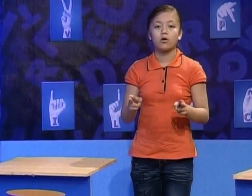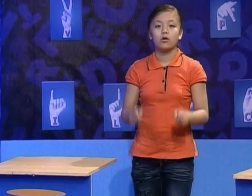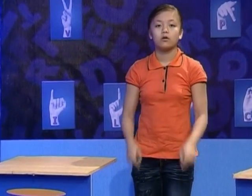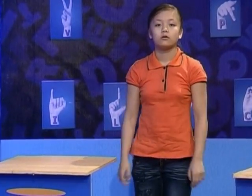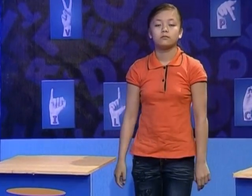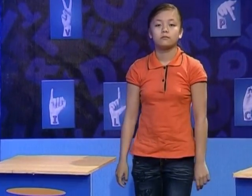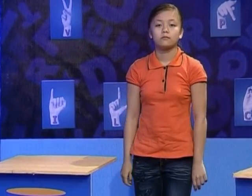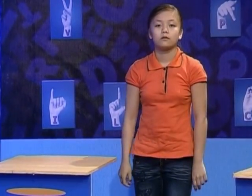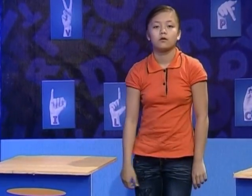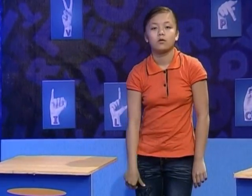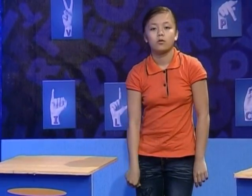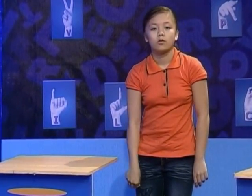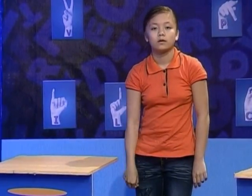Chúng ta còn học cả ký hiệu quần bò.